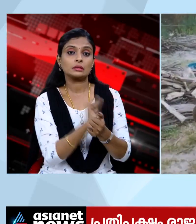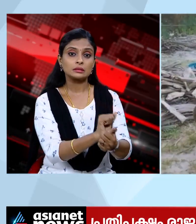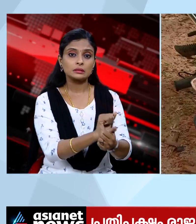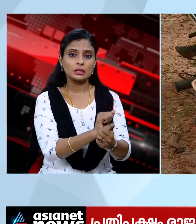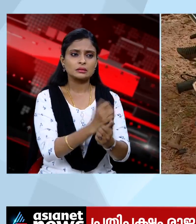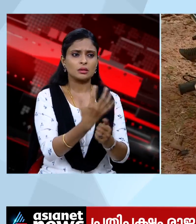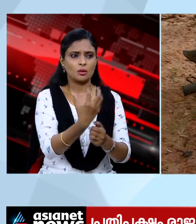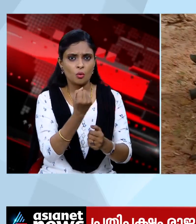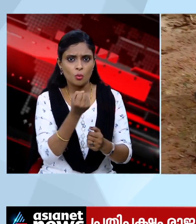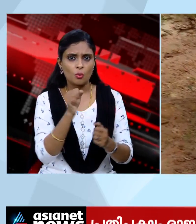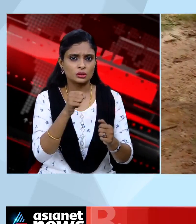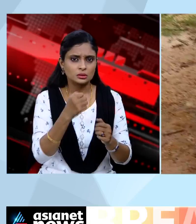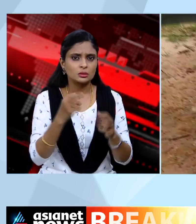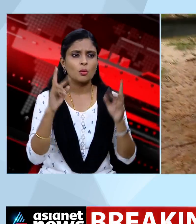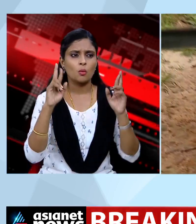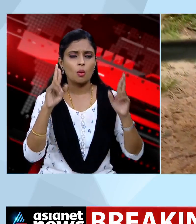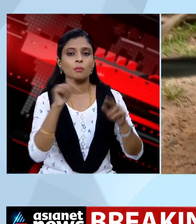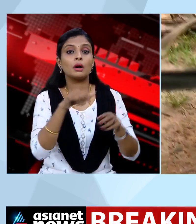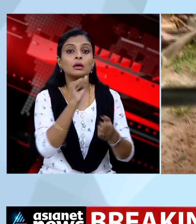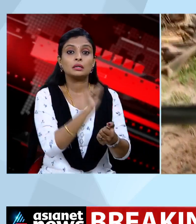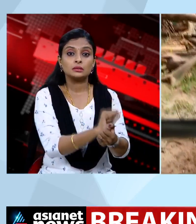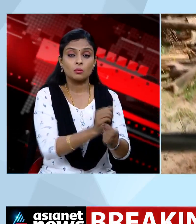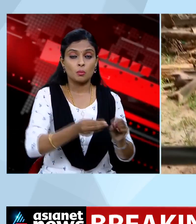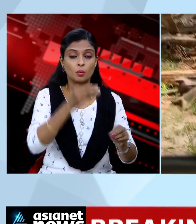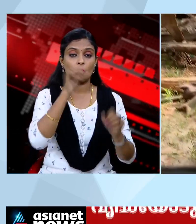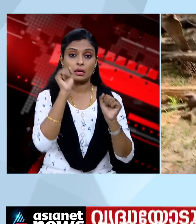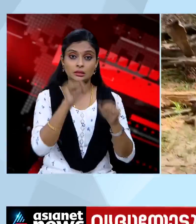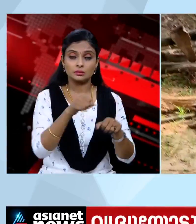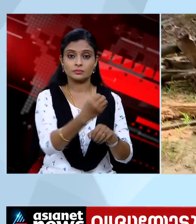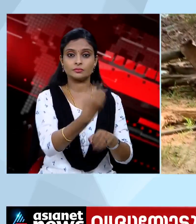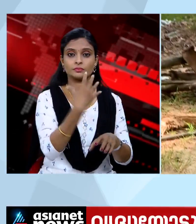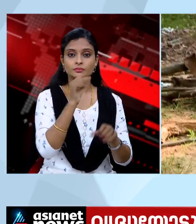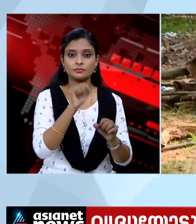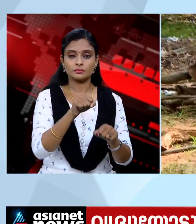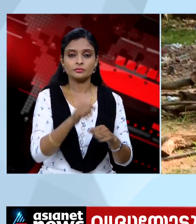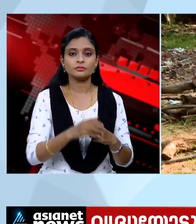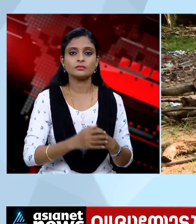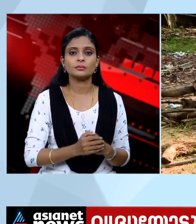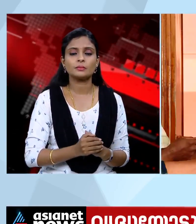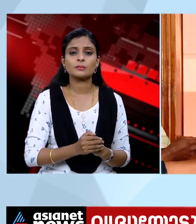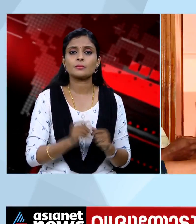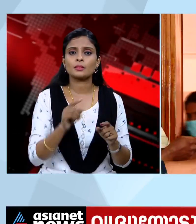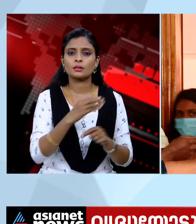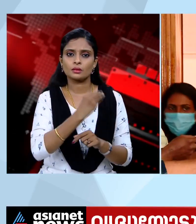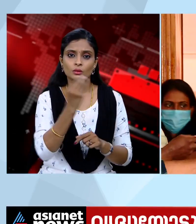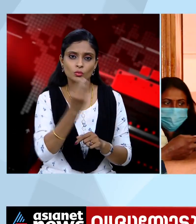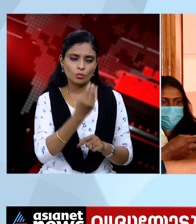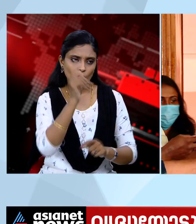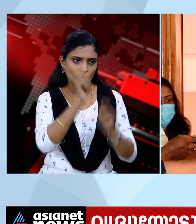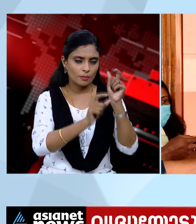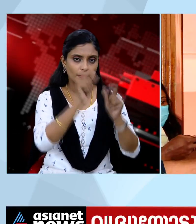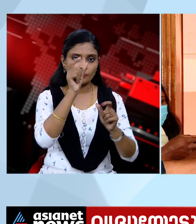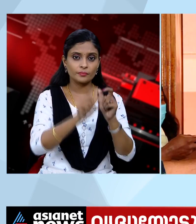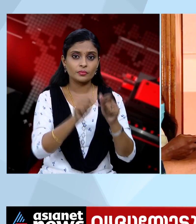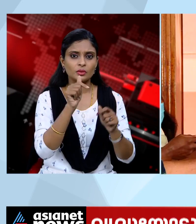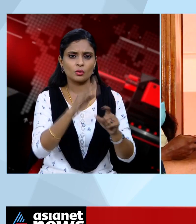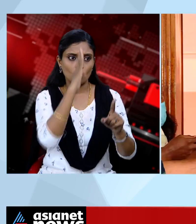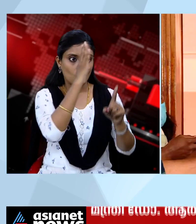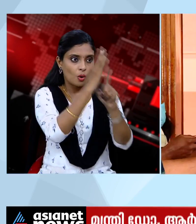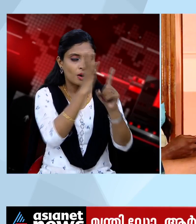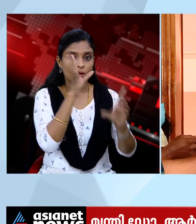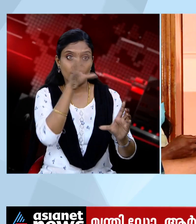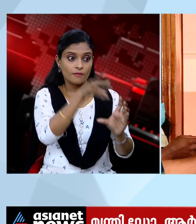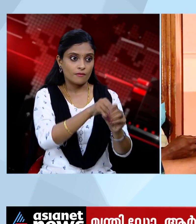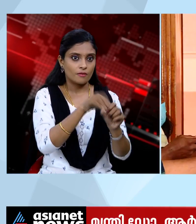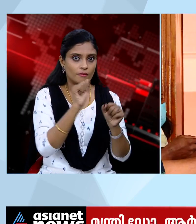സാധ്യത ഉണ്ട് എന്നാണ് ഇപ്പോൾ പോലീസ് വൃത്തങ്ങൾ നൽകുന്ന സൂചന. കസ്റ്റഡി ഉണ്ട് കൂടുതൽ. അതിൽ ചില ആളുകളെ കേസുമായി നേരിട്ട്